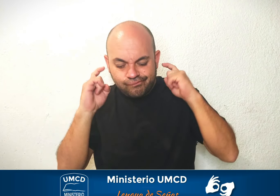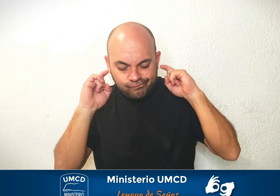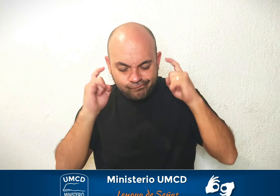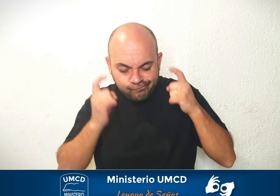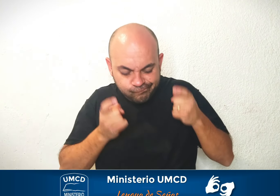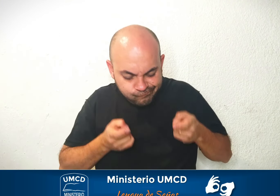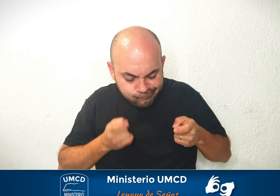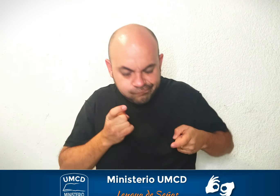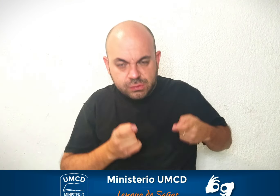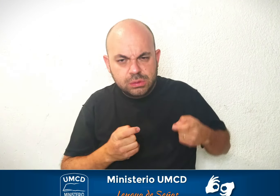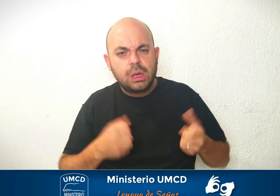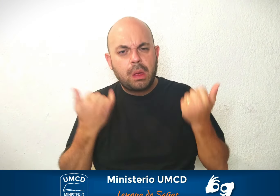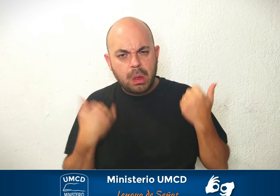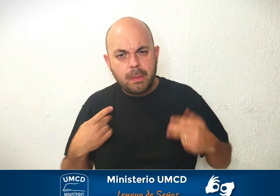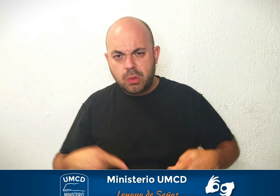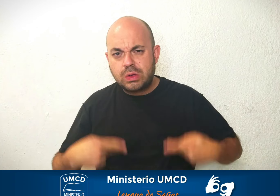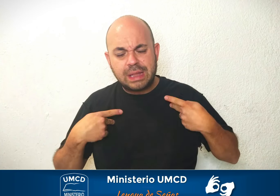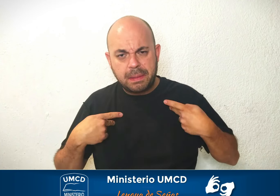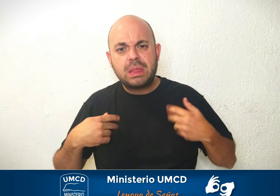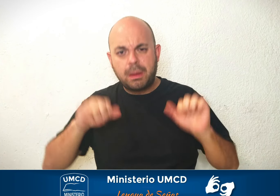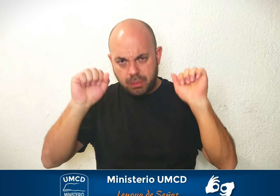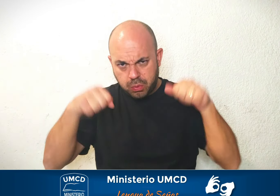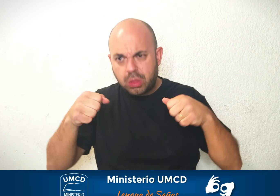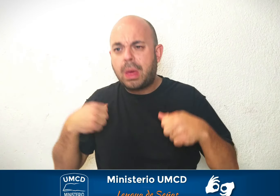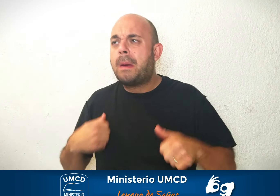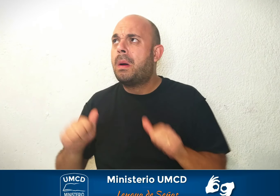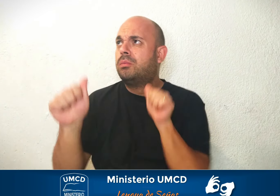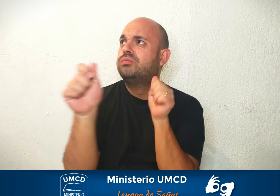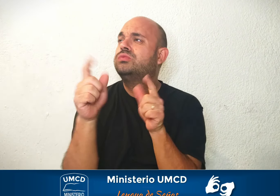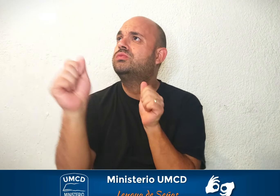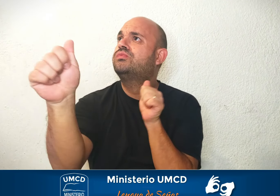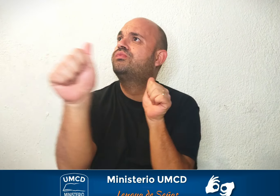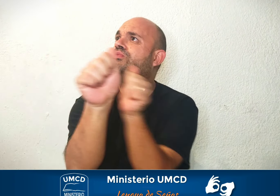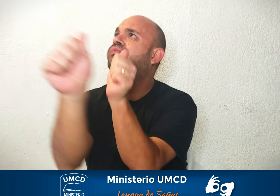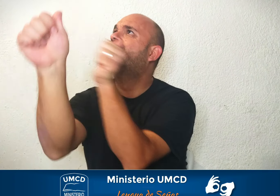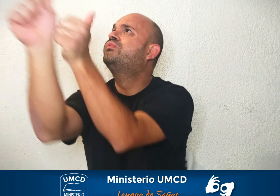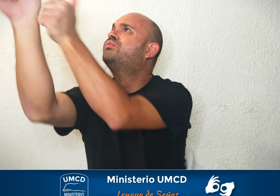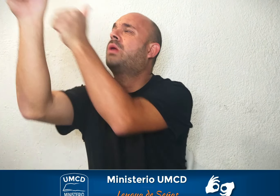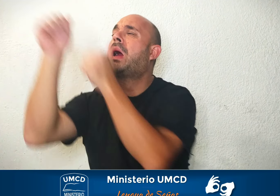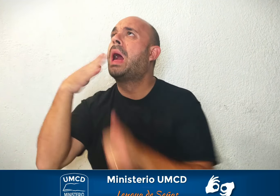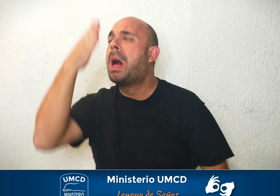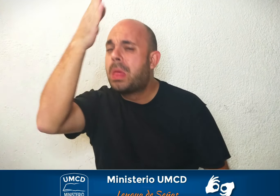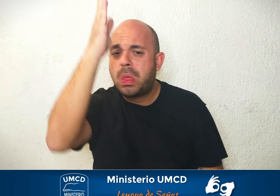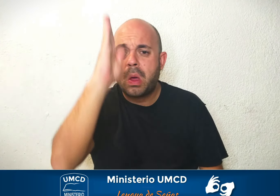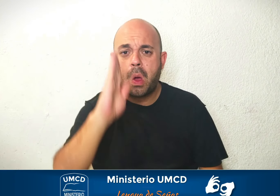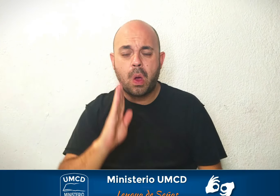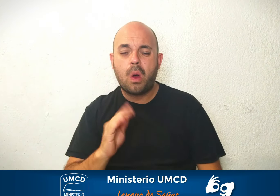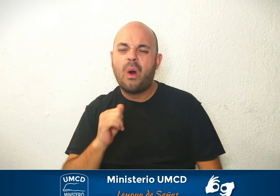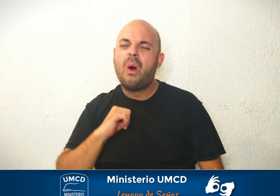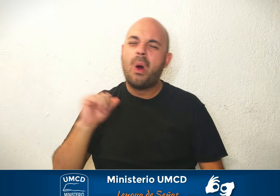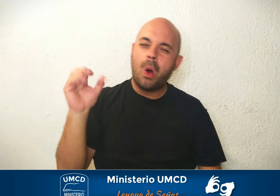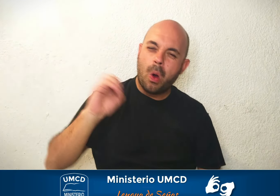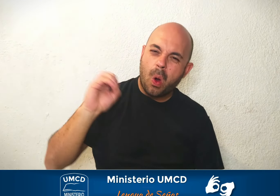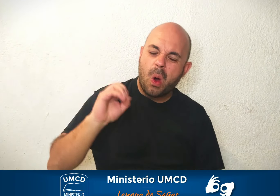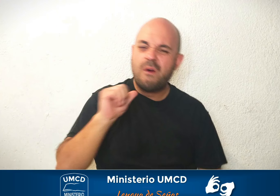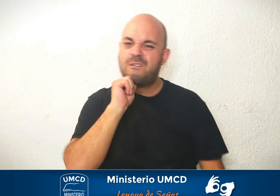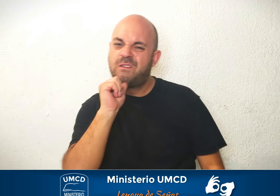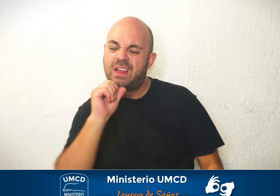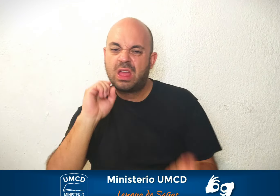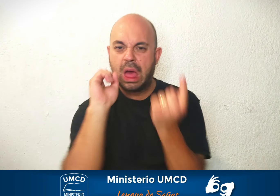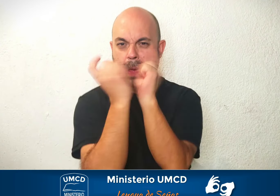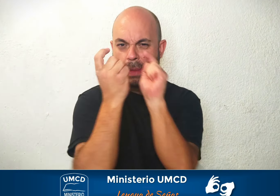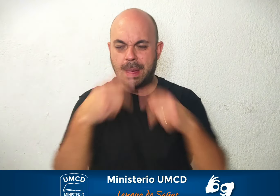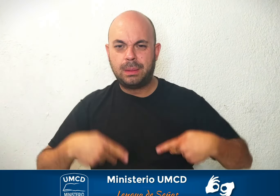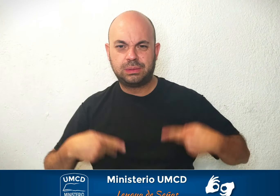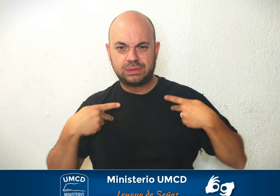está nuestra vida espiritual, si estamos siguiendo a Dios, si tenemos todavía dificultades y en qué áreas tenemos que seguir